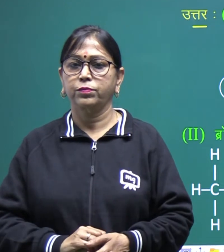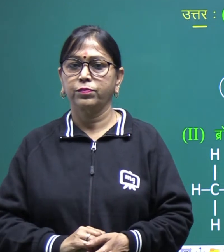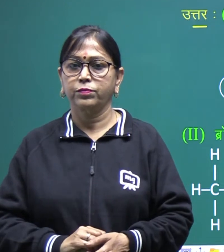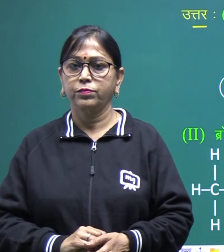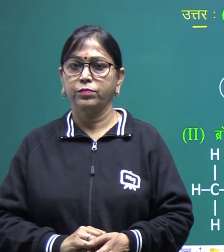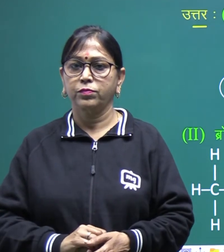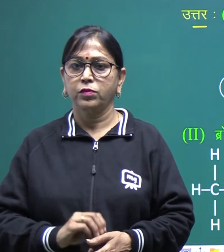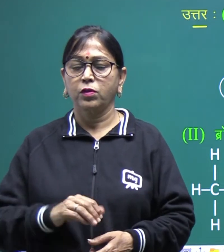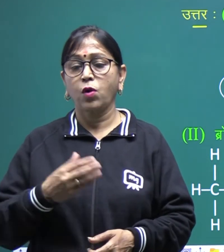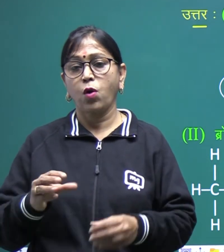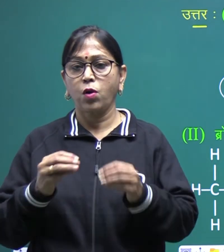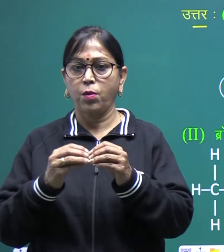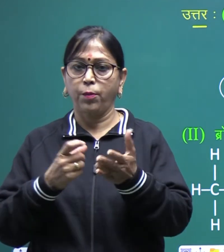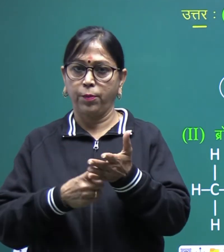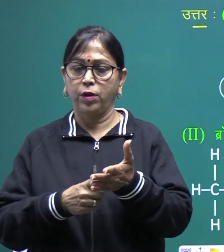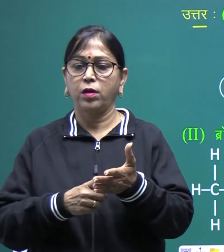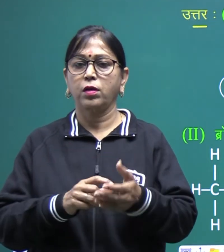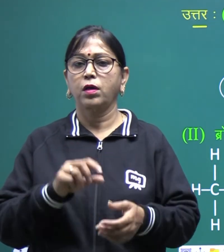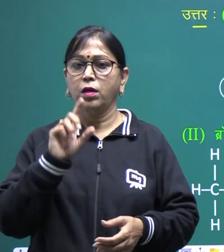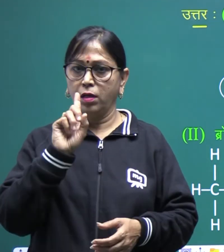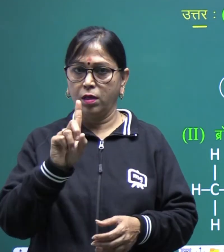और ब्रोमीन का 1 परमाणु।